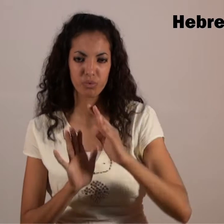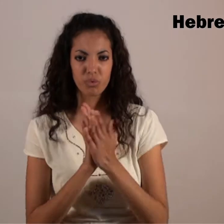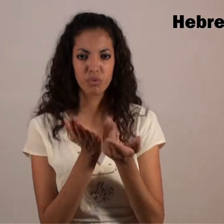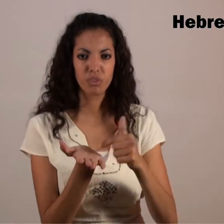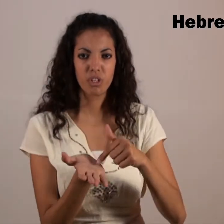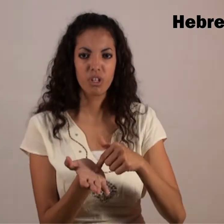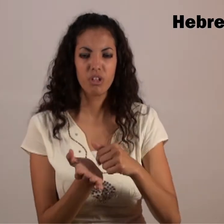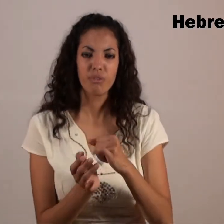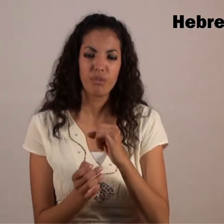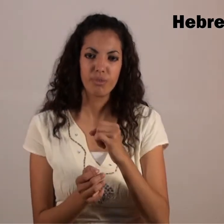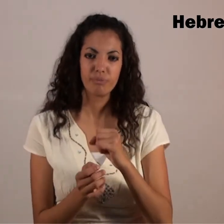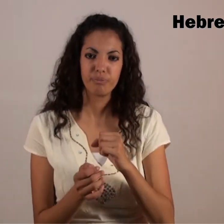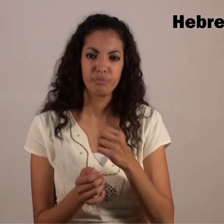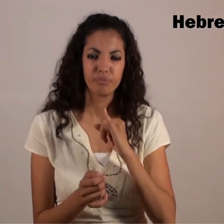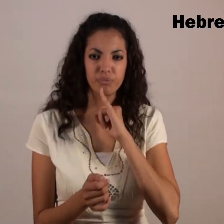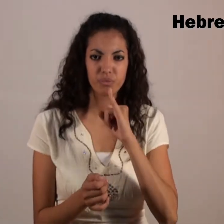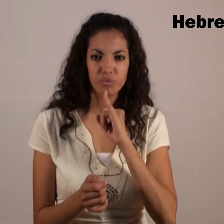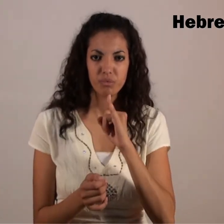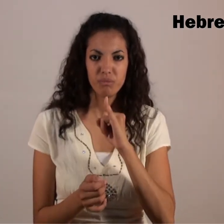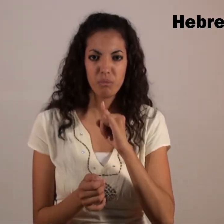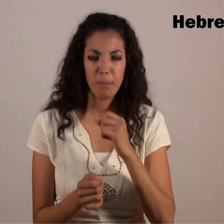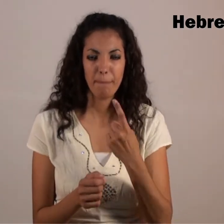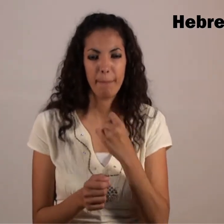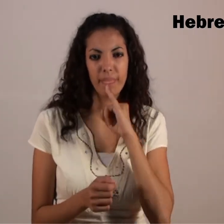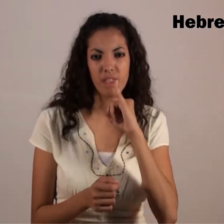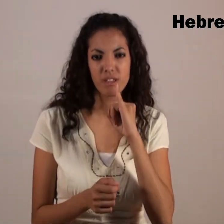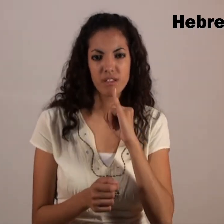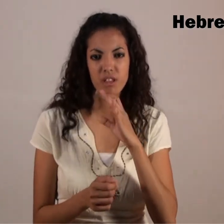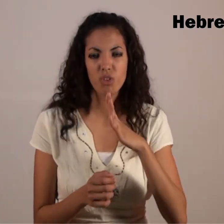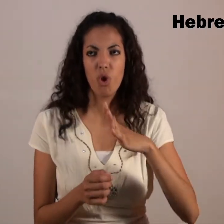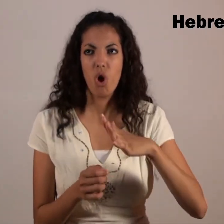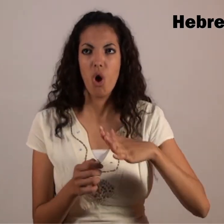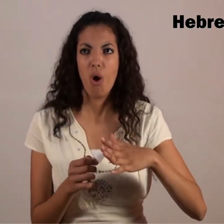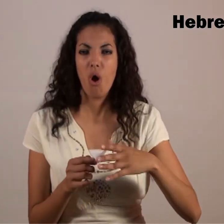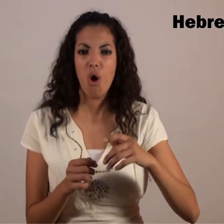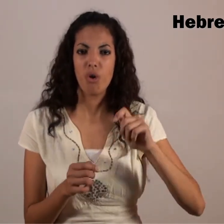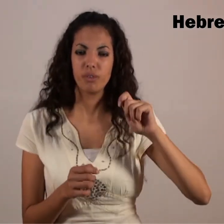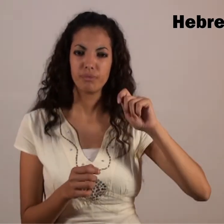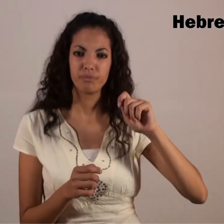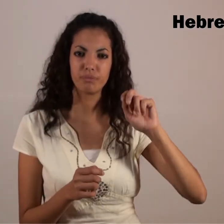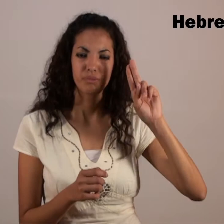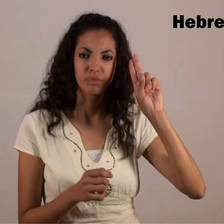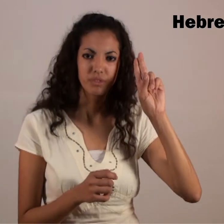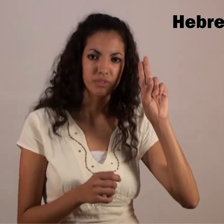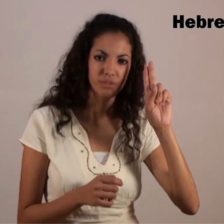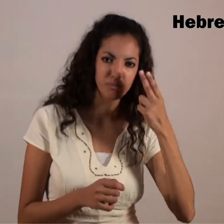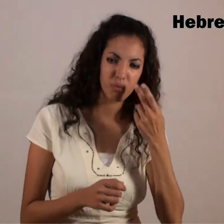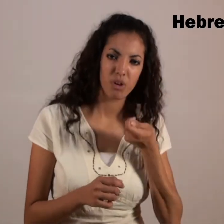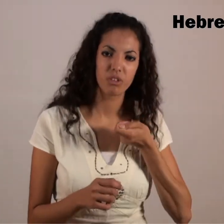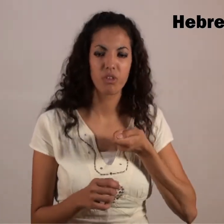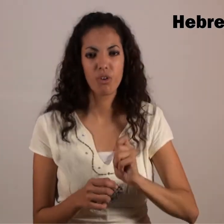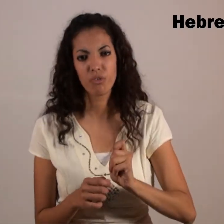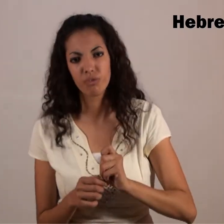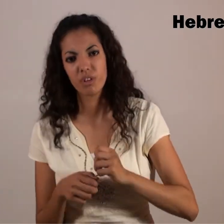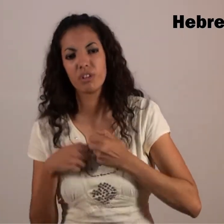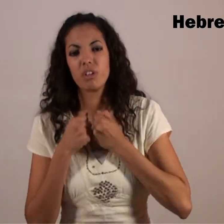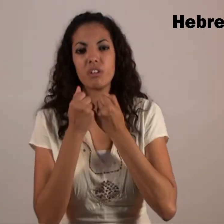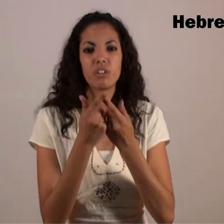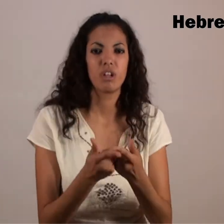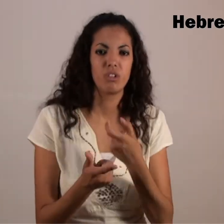primero, sacrificio y ofrenda y holocaustos y expiaciones por el pecado no quisiste, ni te agradaron, las